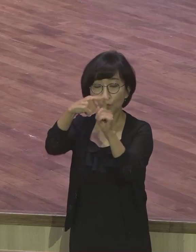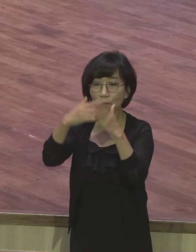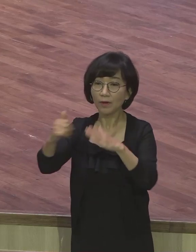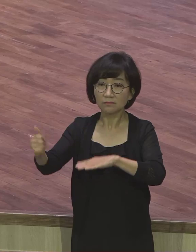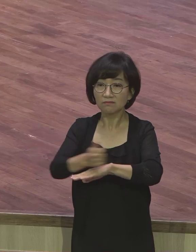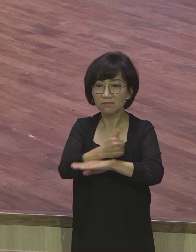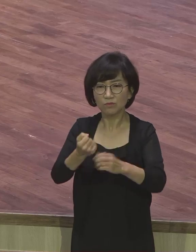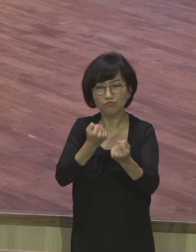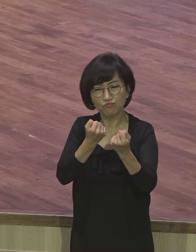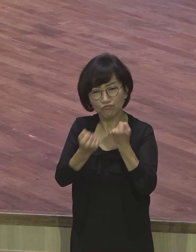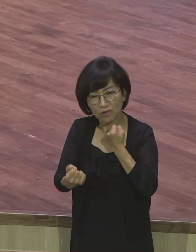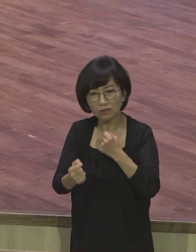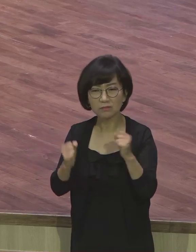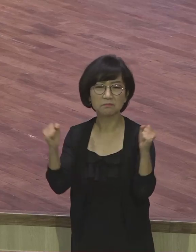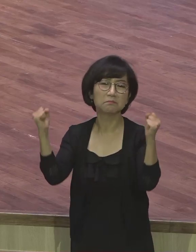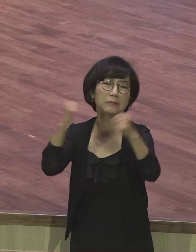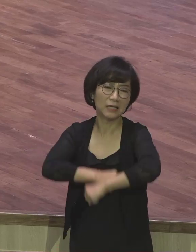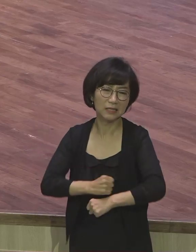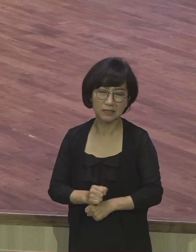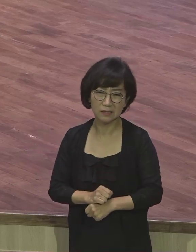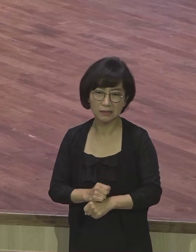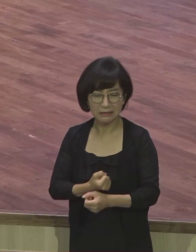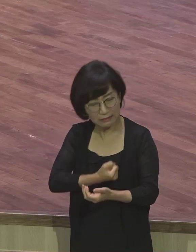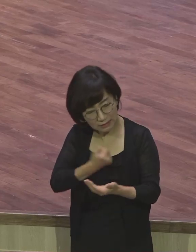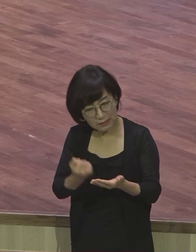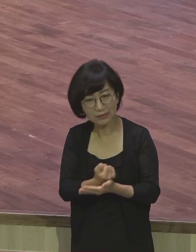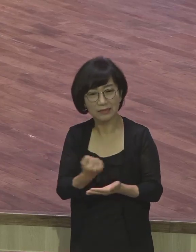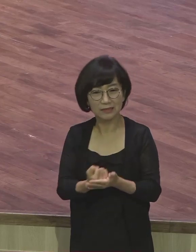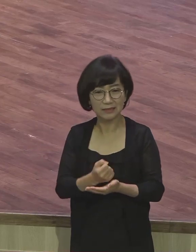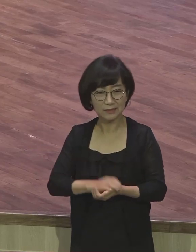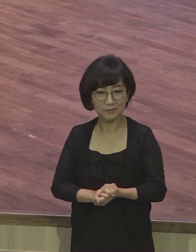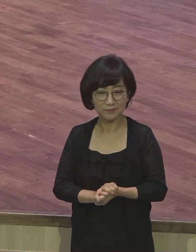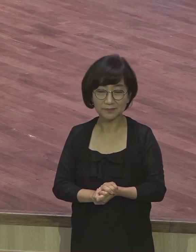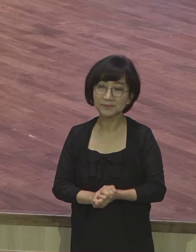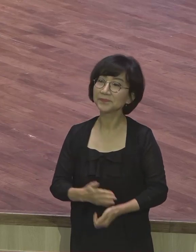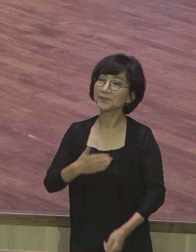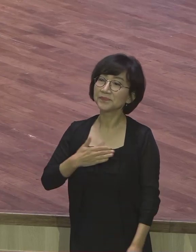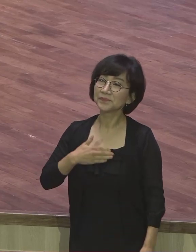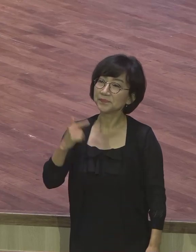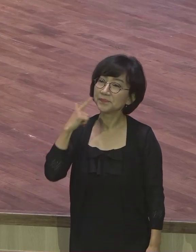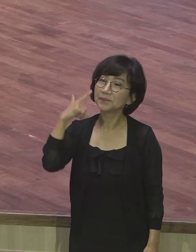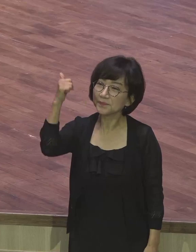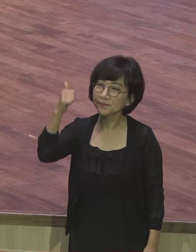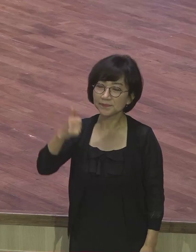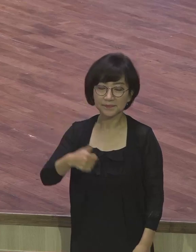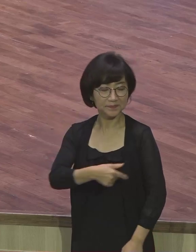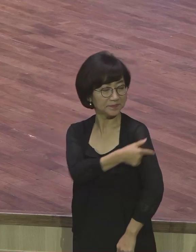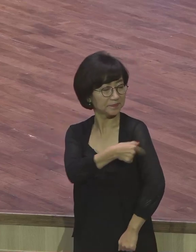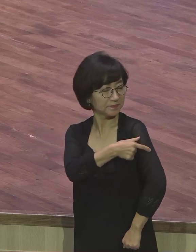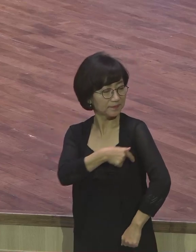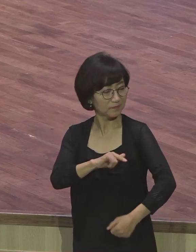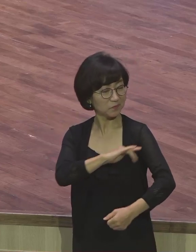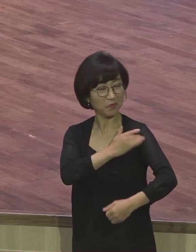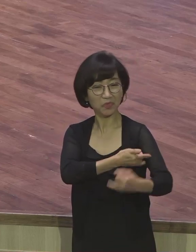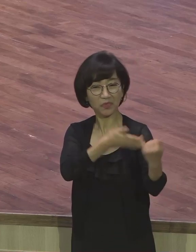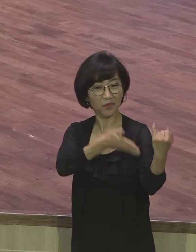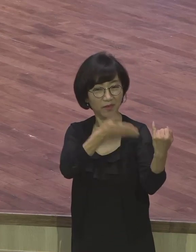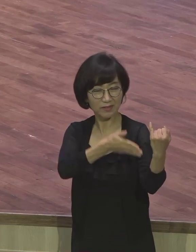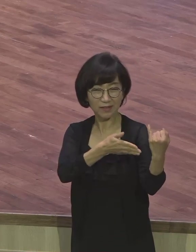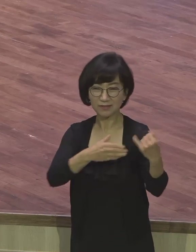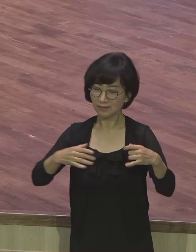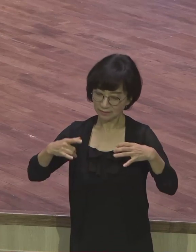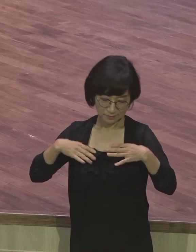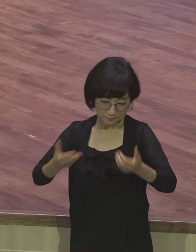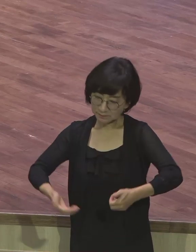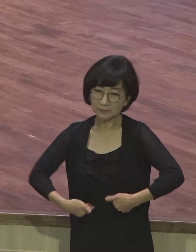겁니다. 이런 억울한 일이 어디 있어요. 여러분, 나는 목사다, 장로다, 집사다, 뭐 권사다, 교회 직분